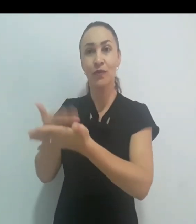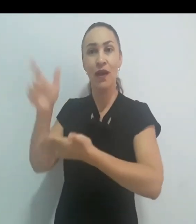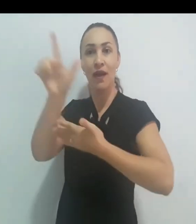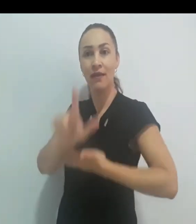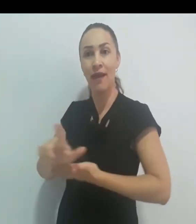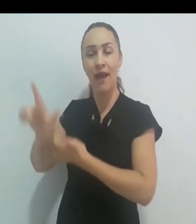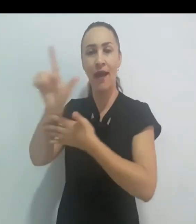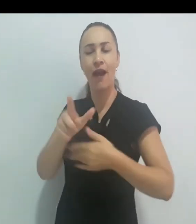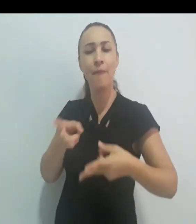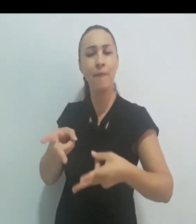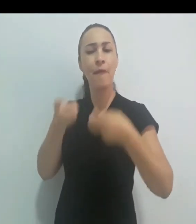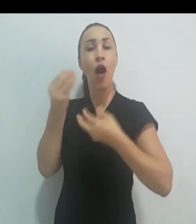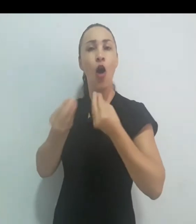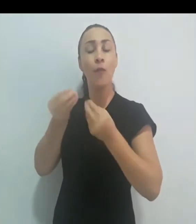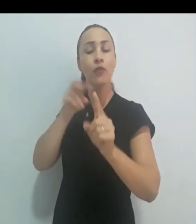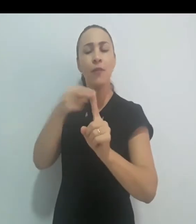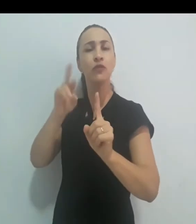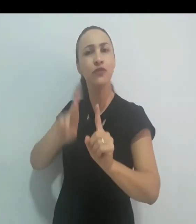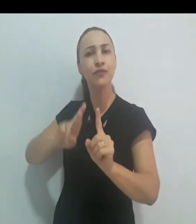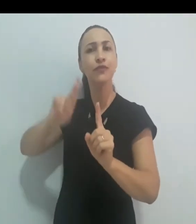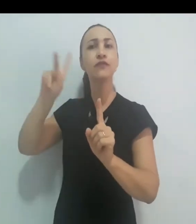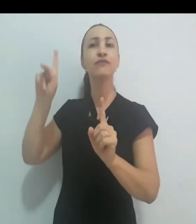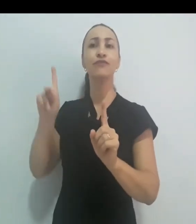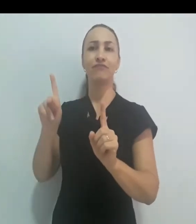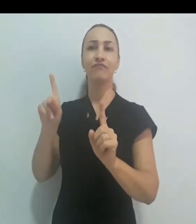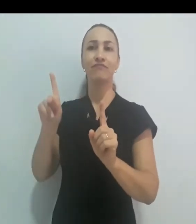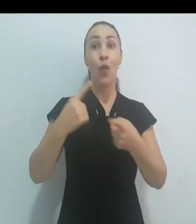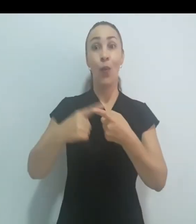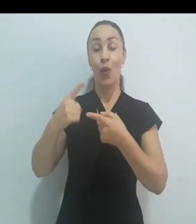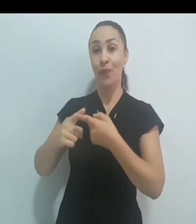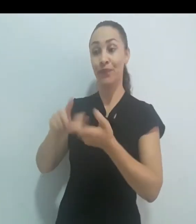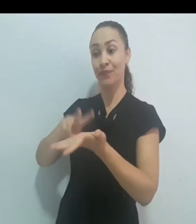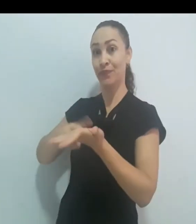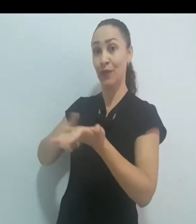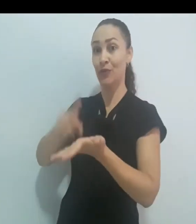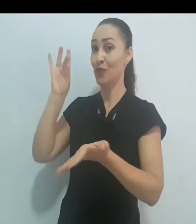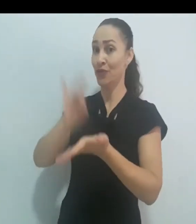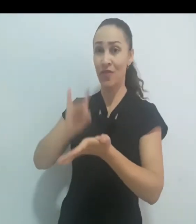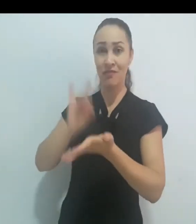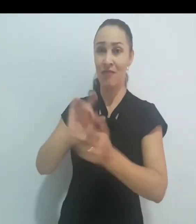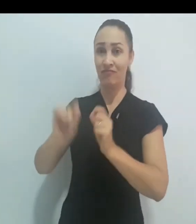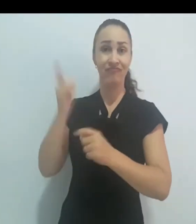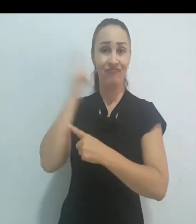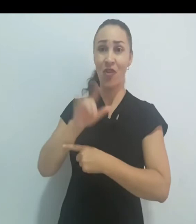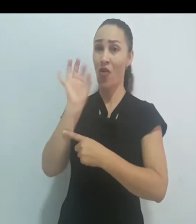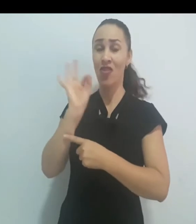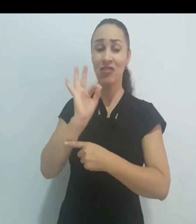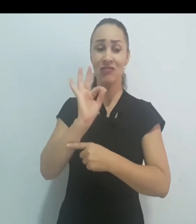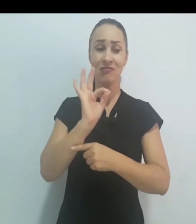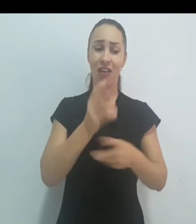ela é sempre vista com outro olhar, porque a tradução ela não